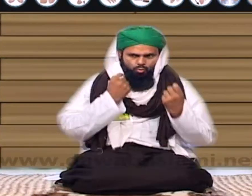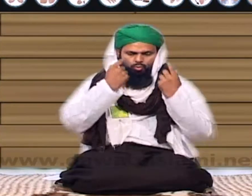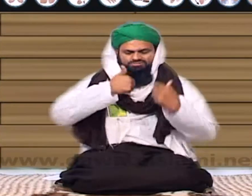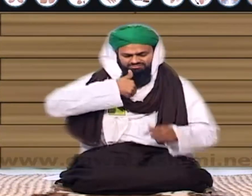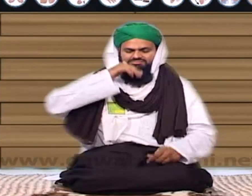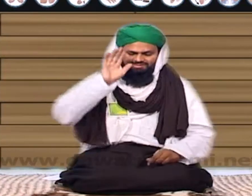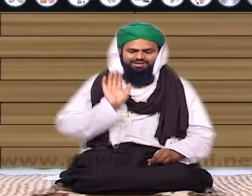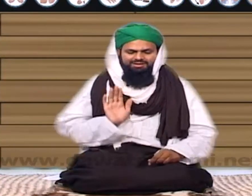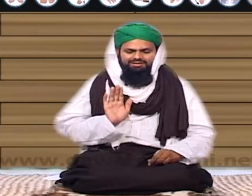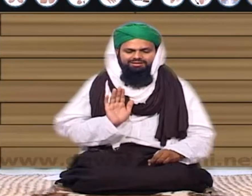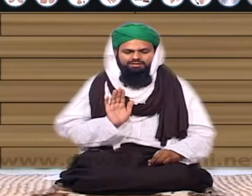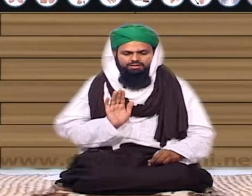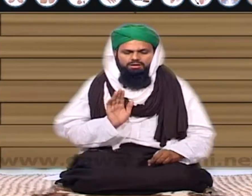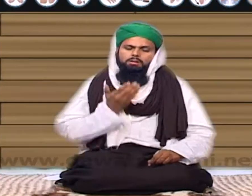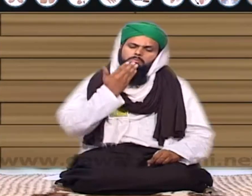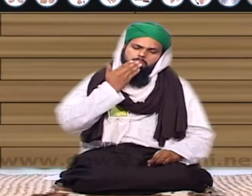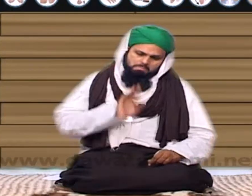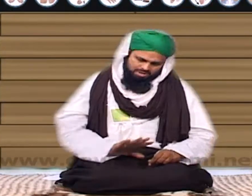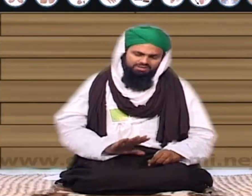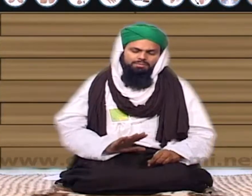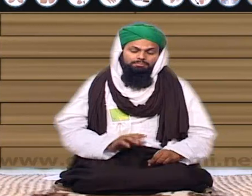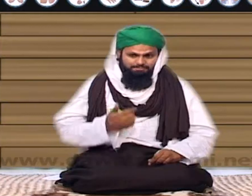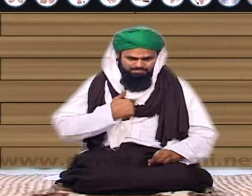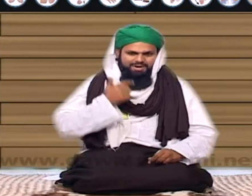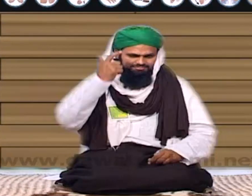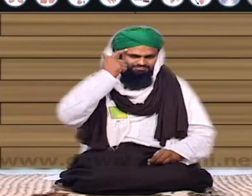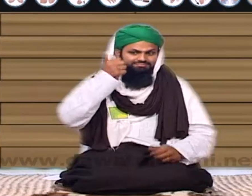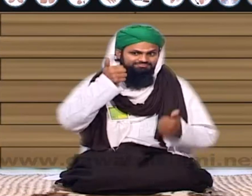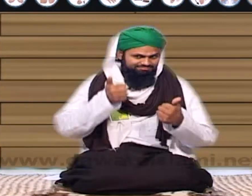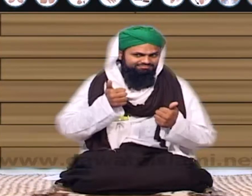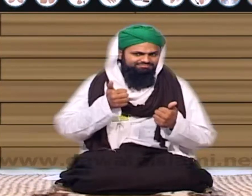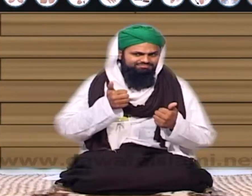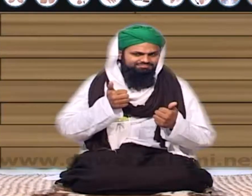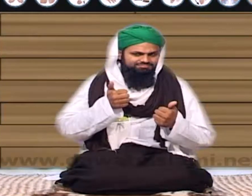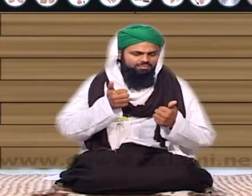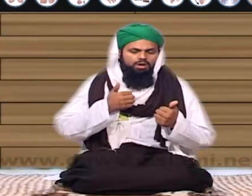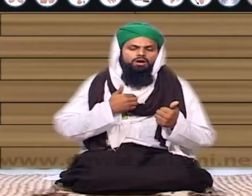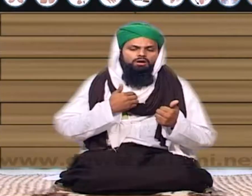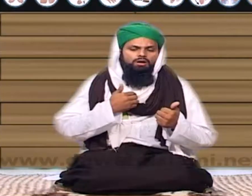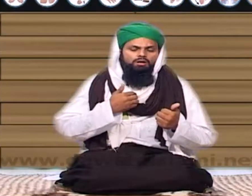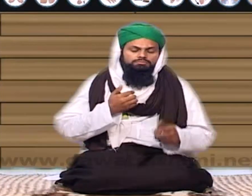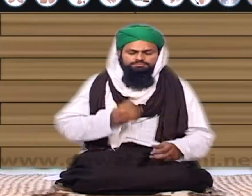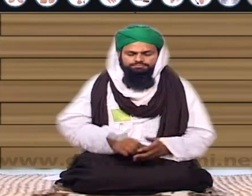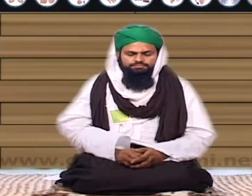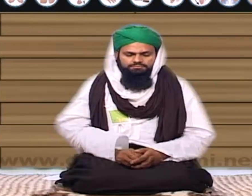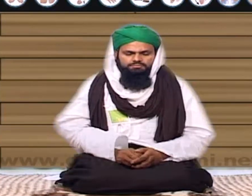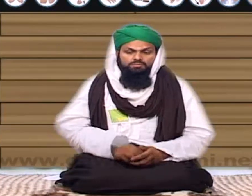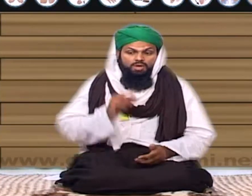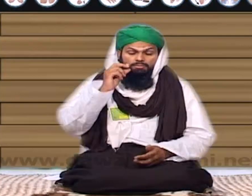دے تو مجھے ناگوار گزرے، اس کے معنی یہ ہے کہ میں اپنے آپ کو ہوشیار سمجھتا ہوں، میں ہوں ہوشیار، تو مجھے اس